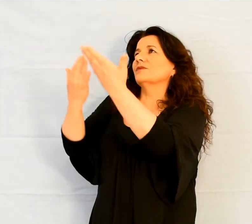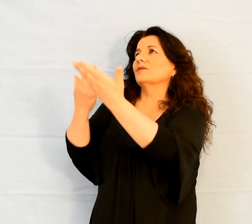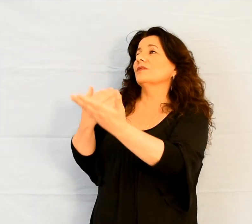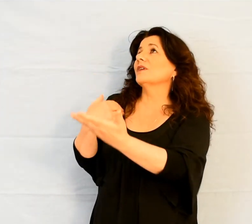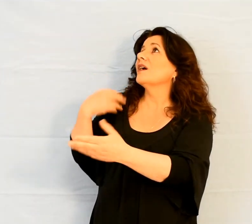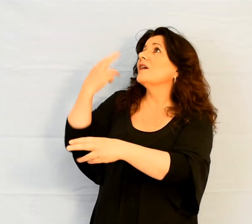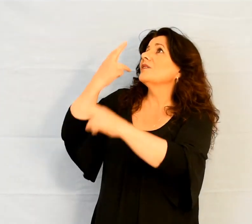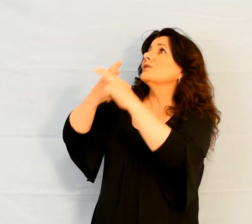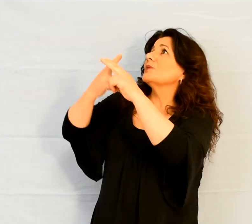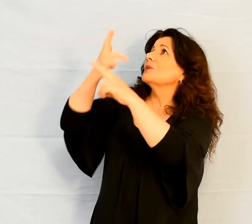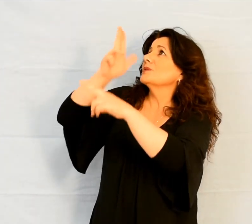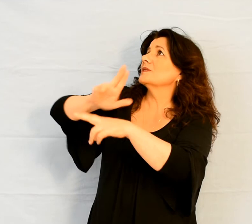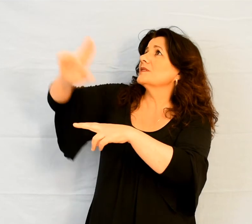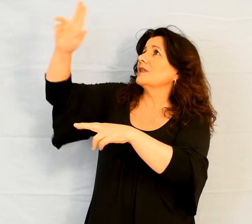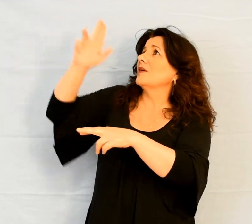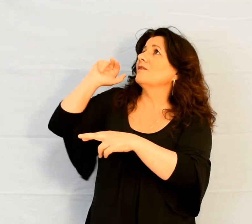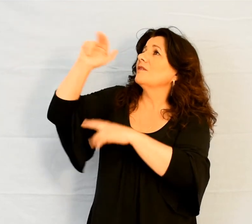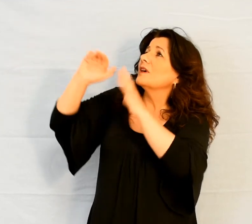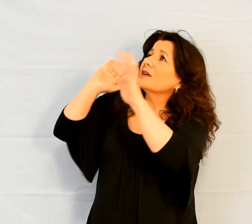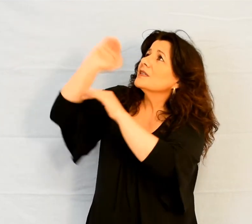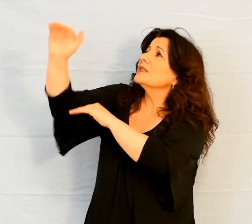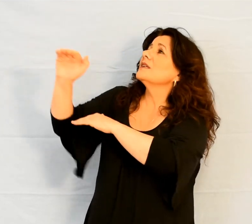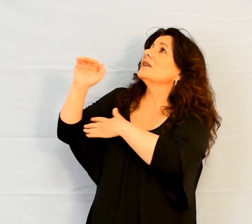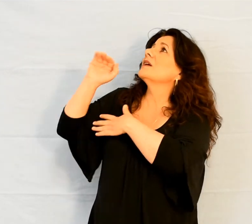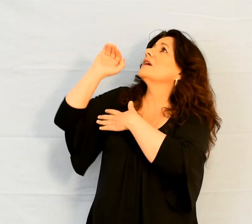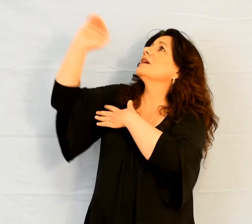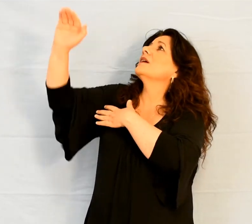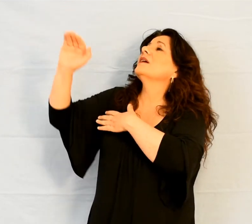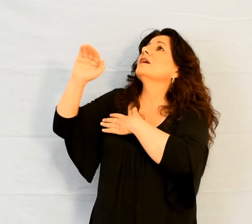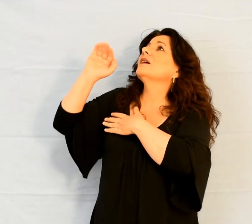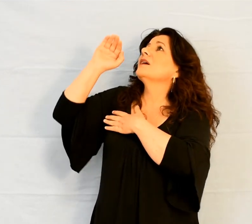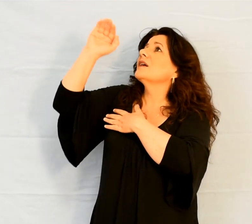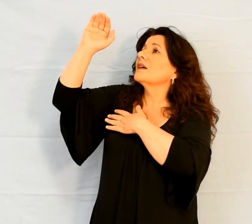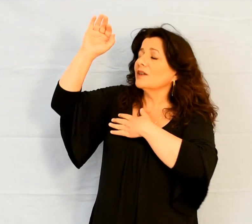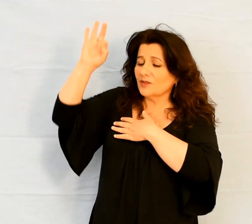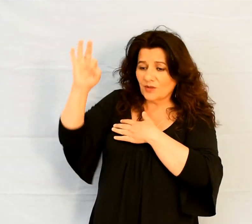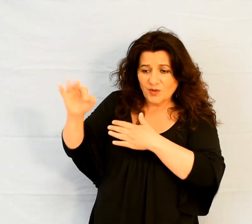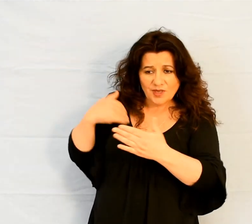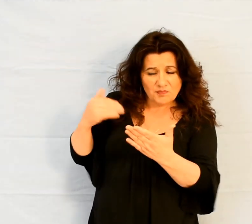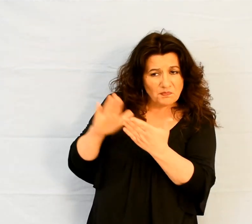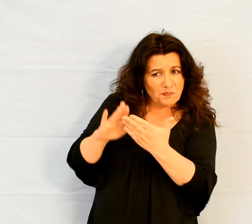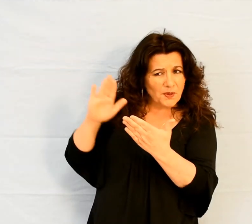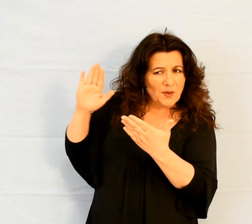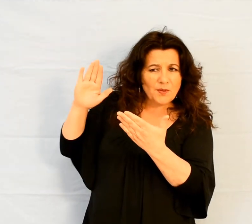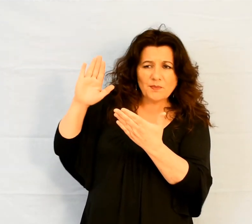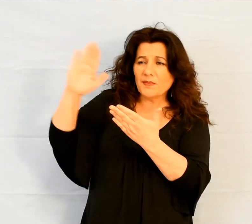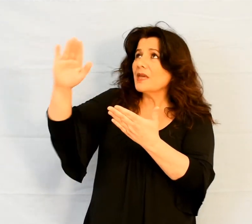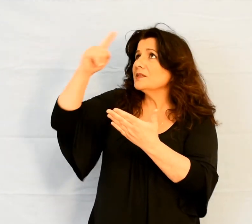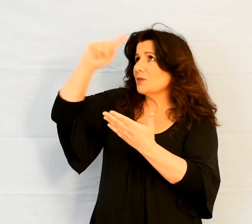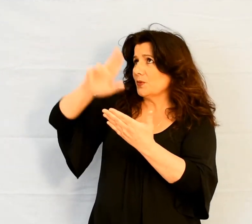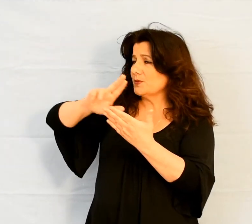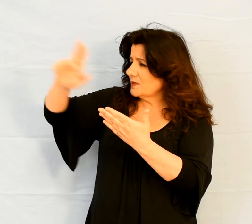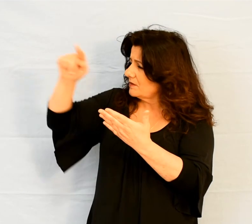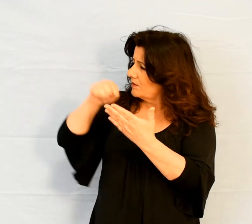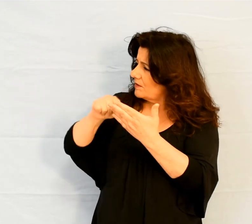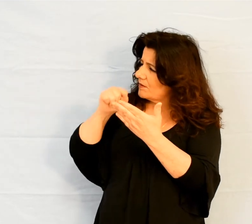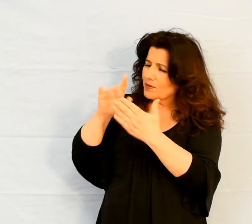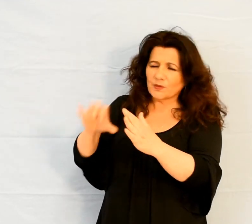J'invoquerai le nom du Seigneur. Je tiendrai mes promesses au Seigneur.